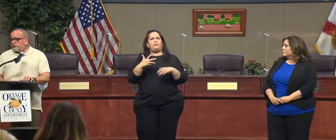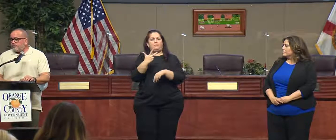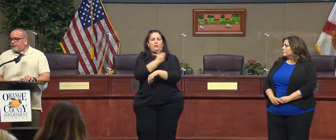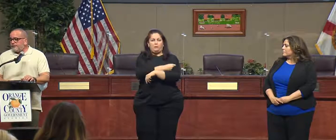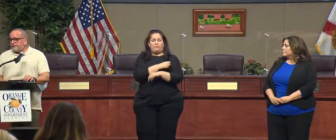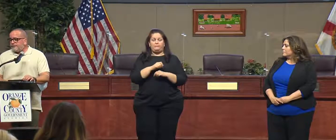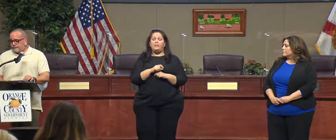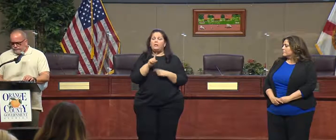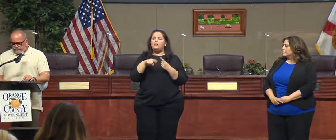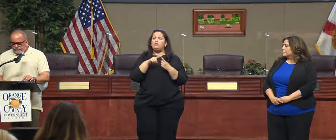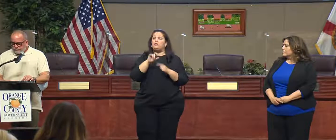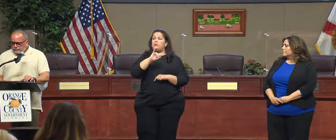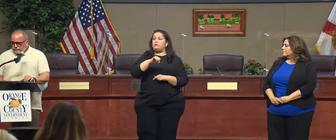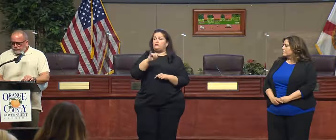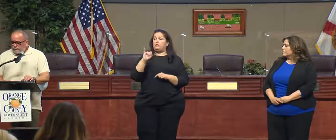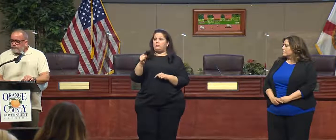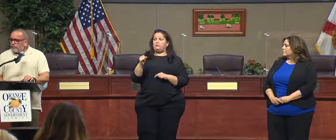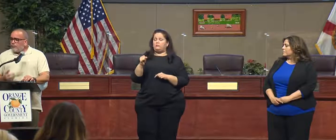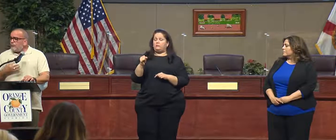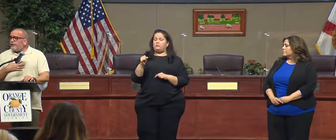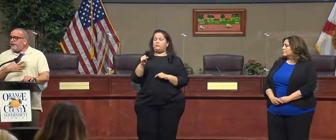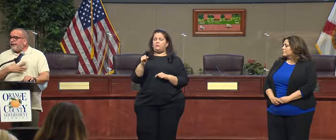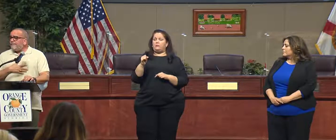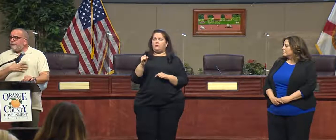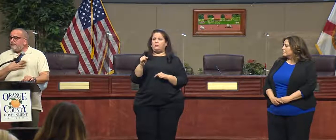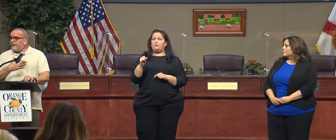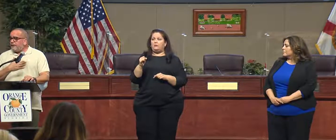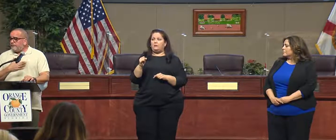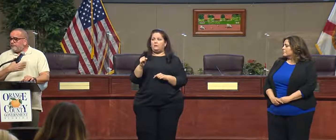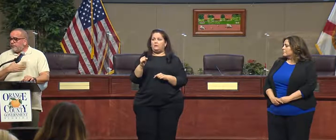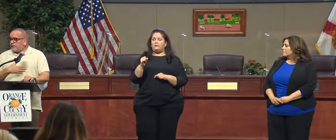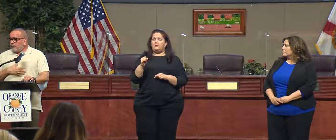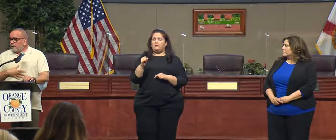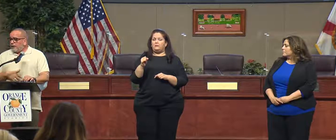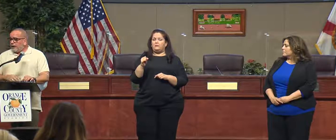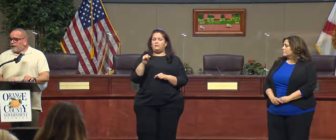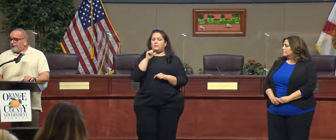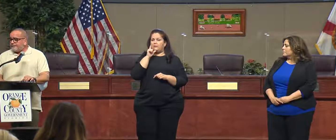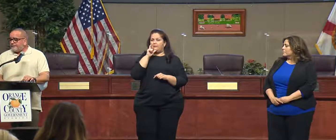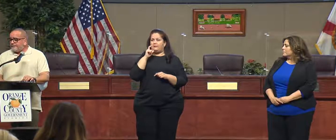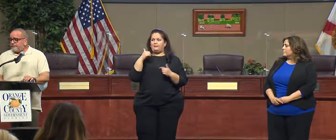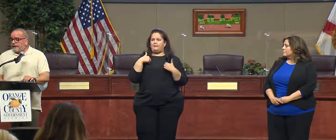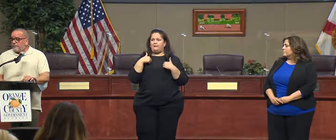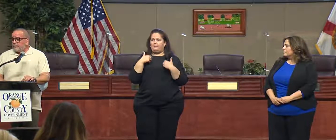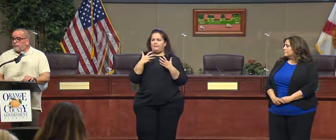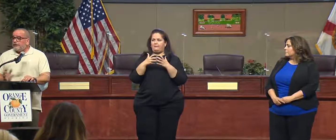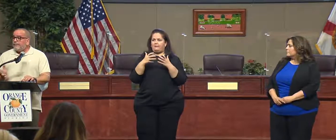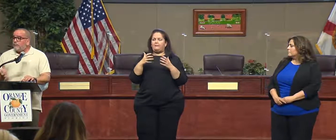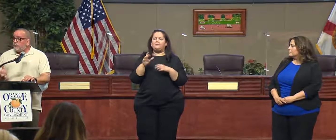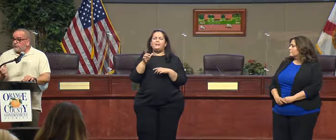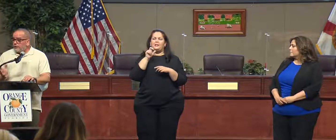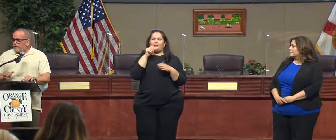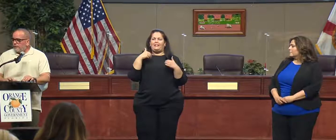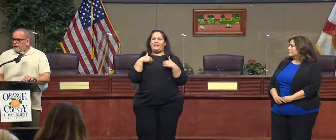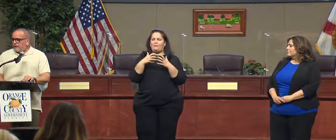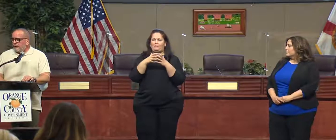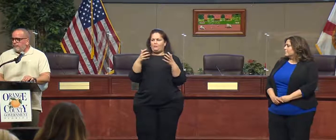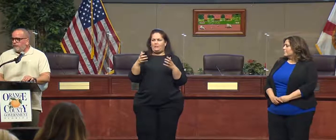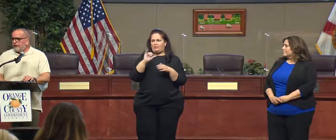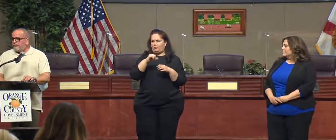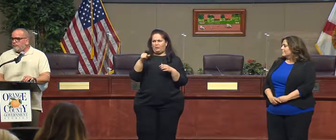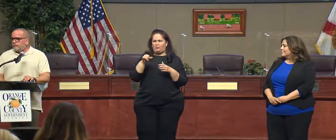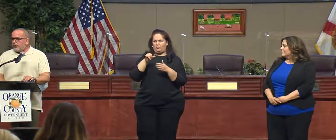respecto a Johnson & Johnson, we didn't have that many in existence. No teníamos muchas